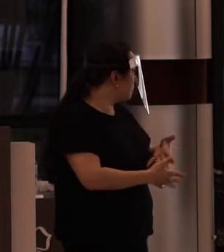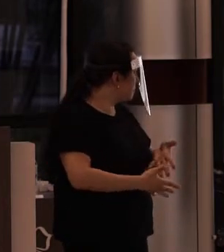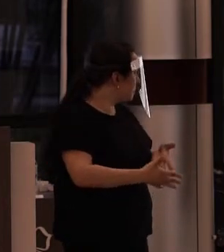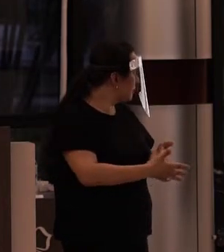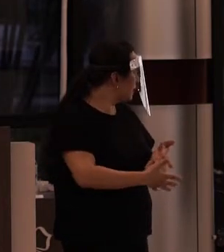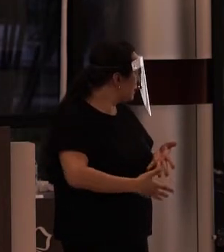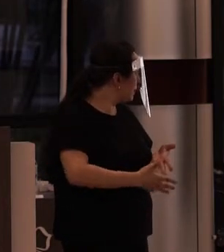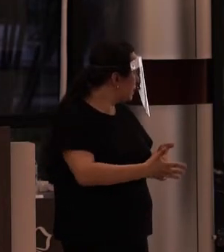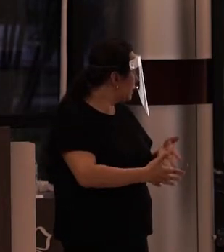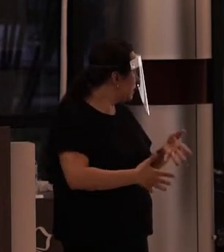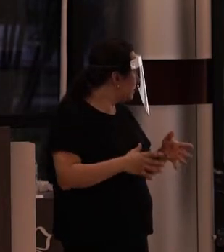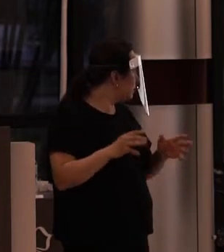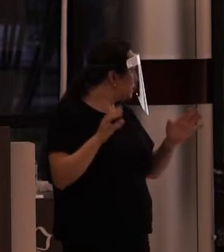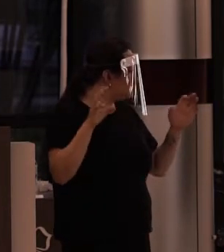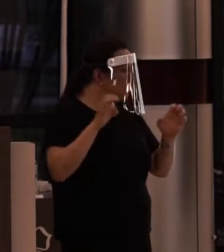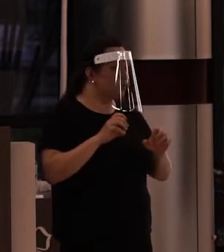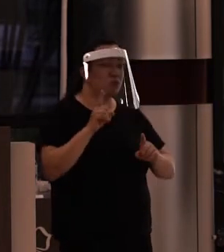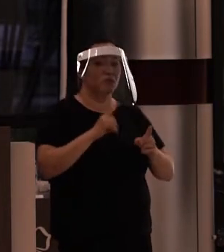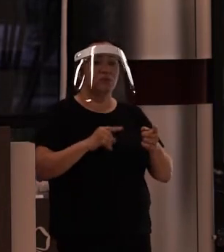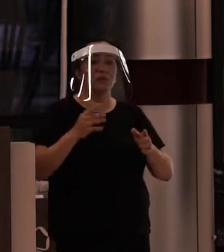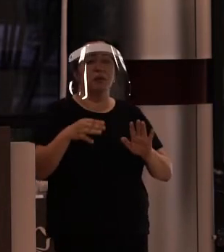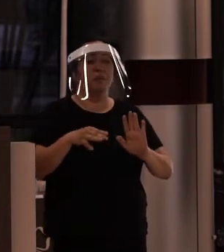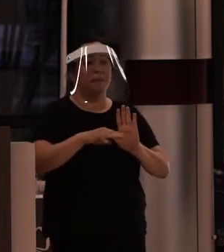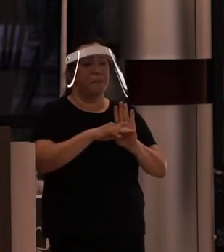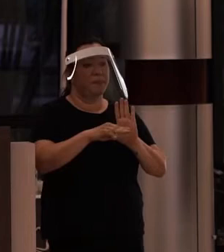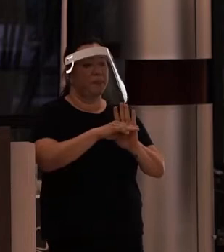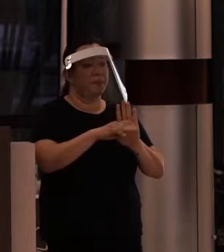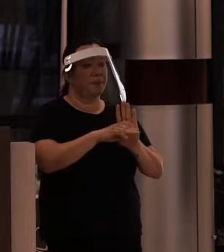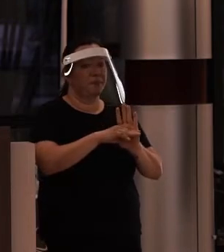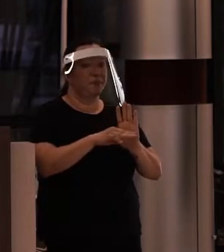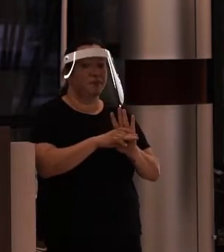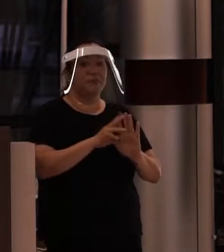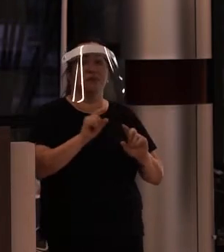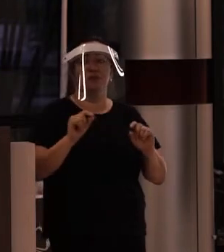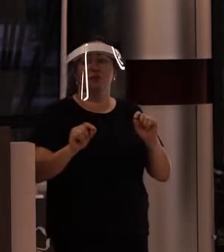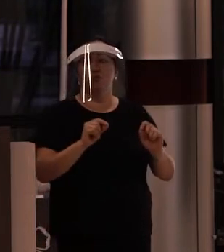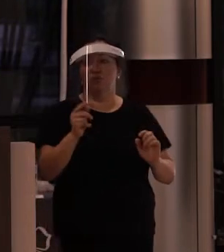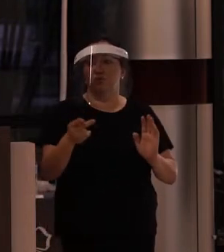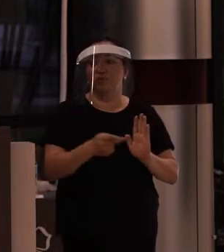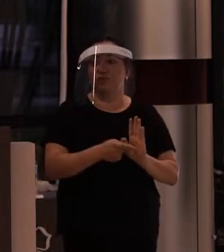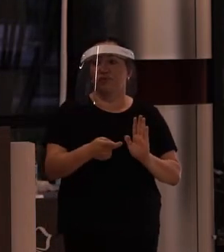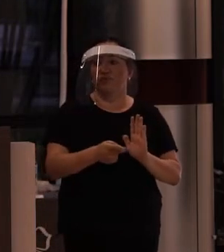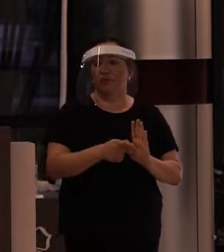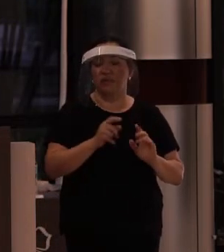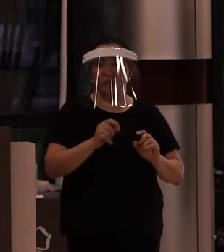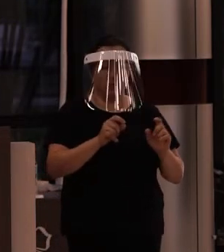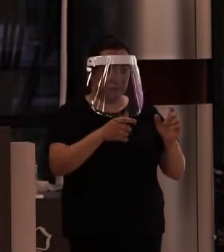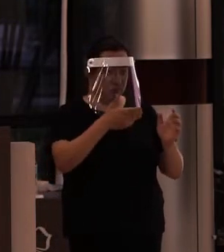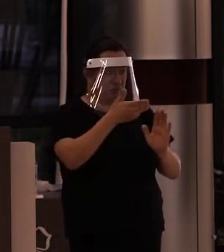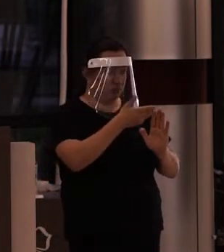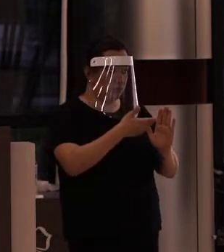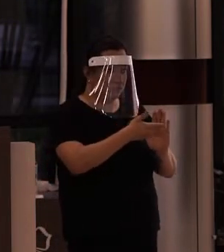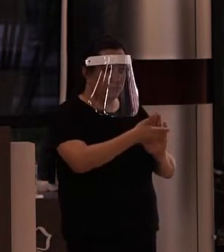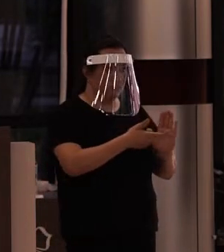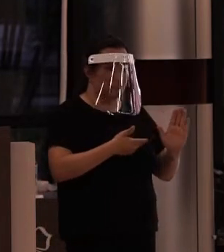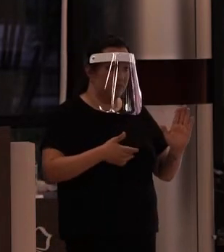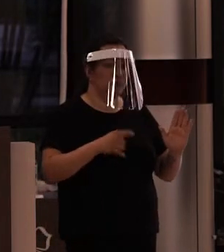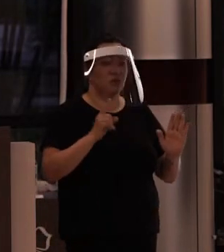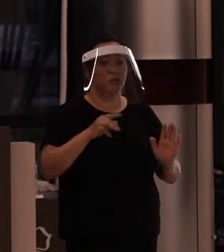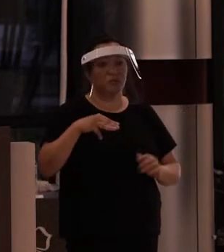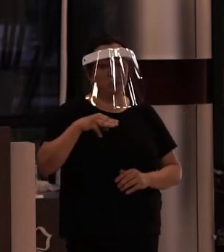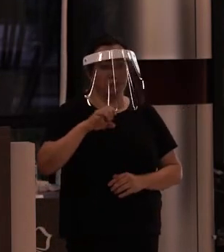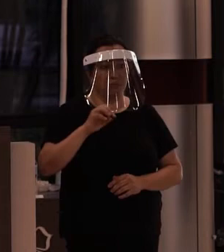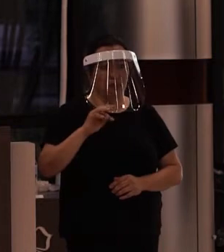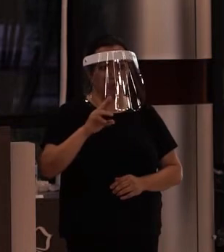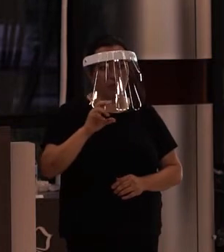escuro, não, é aqui no meio, né? E na verdade a gente vê que esse componente aqui, e o Matheus falou uma